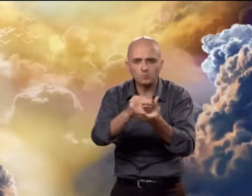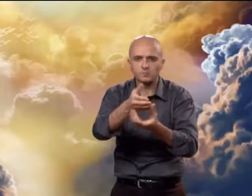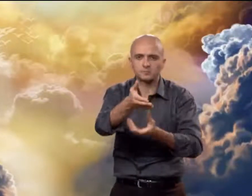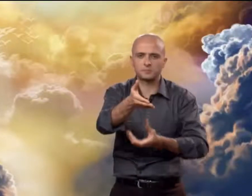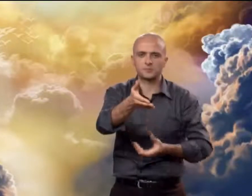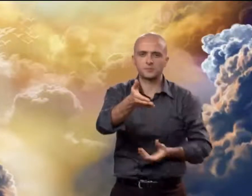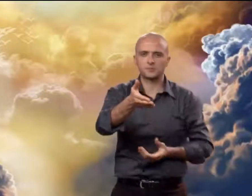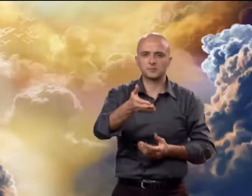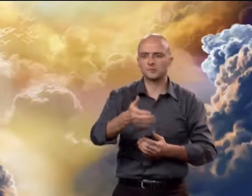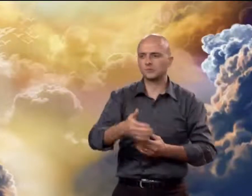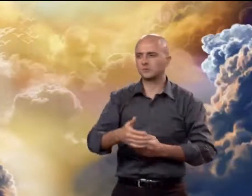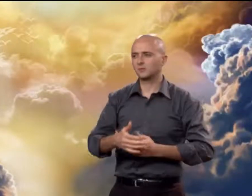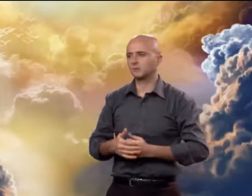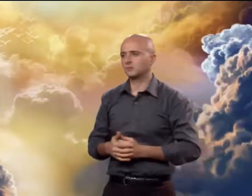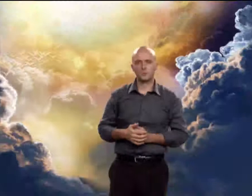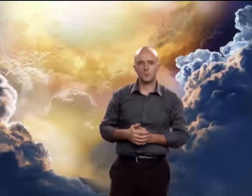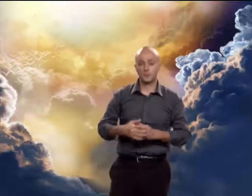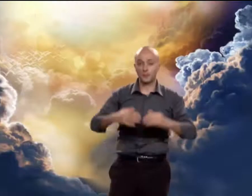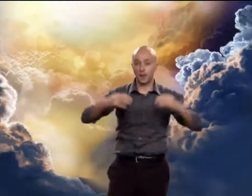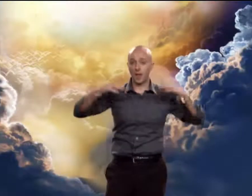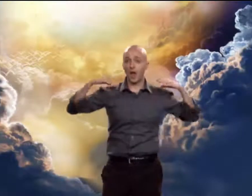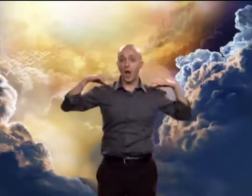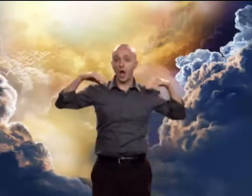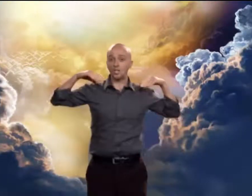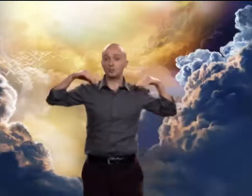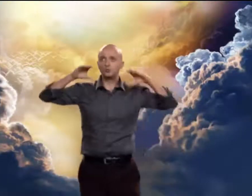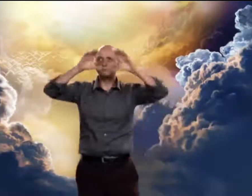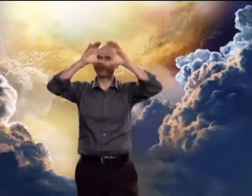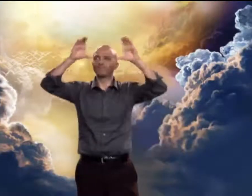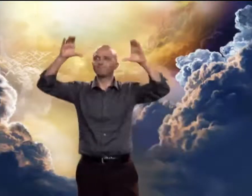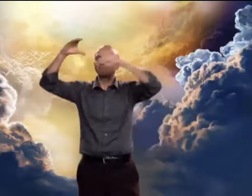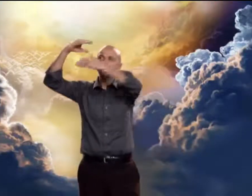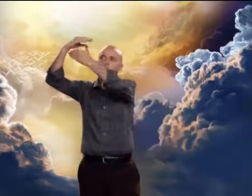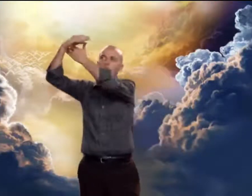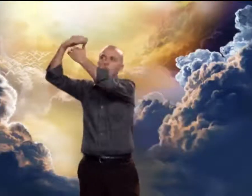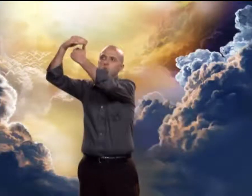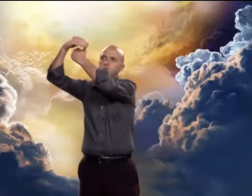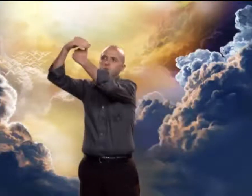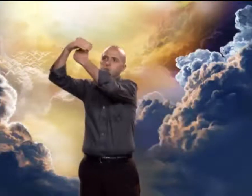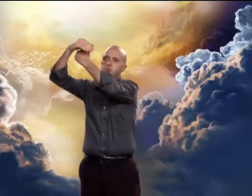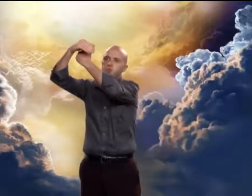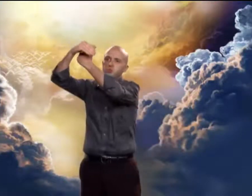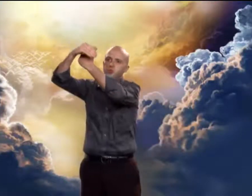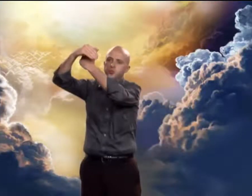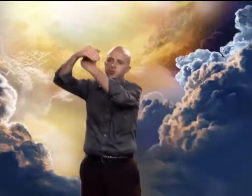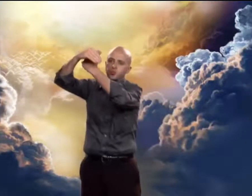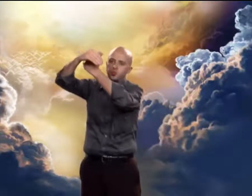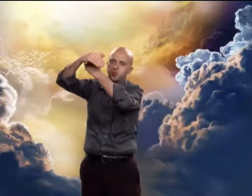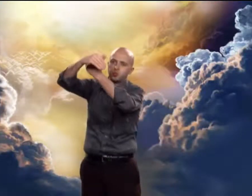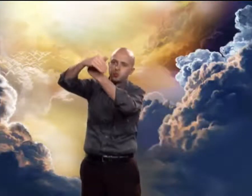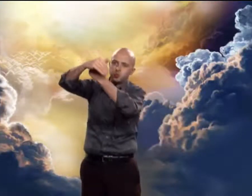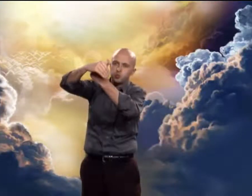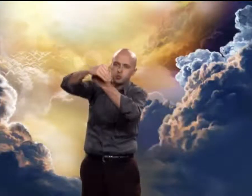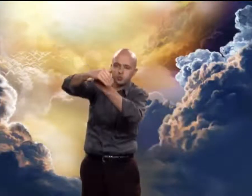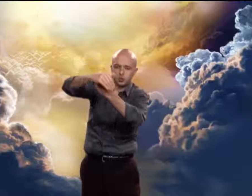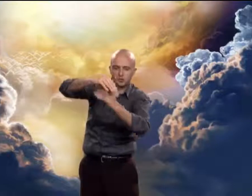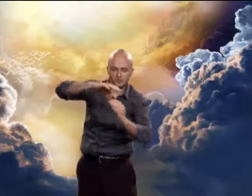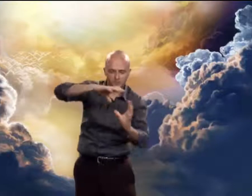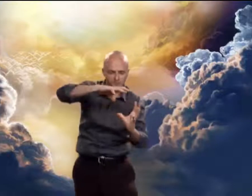esse dia. Assim como as boas novas do nascimento do Salvador, a mensagem da segunda vinda não foi entregue aos líderes